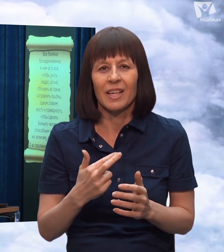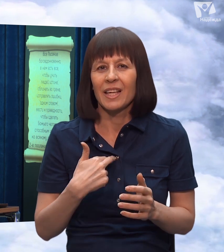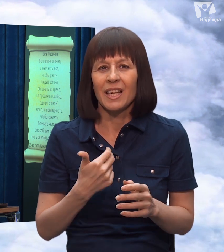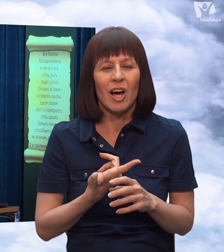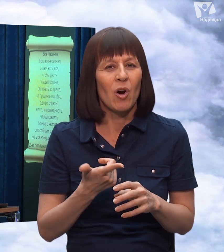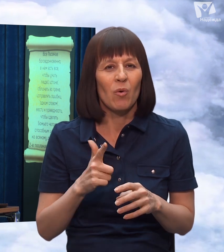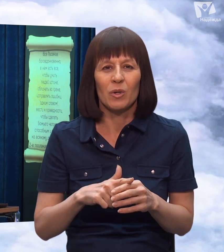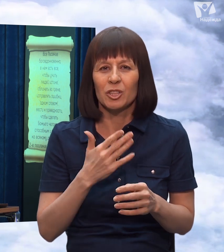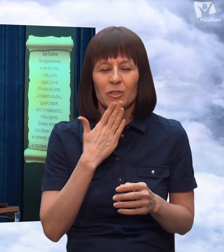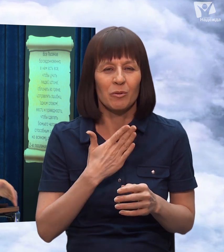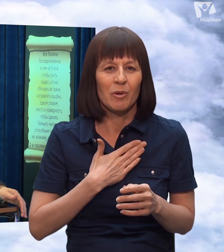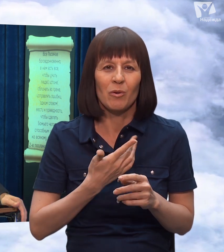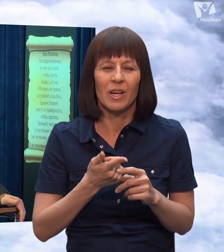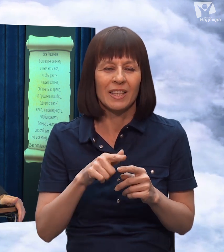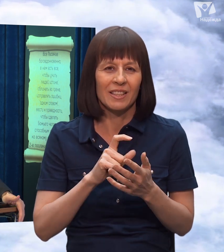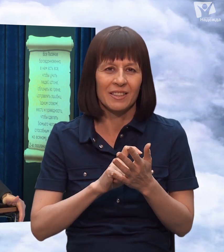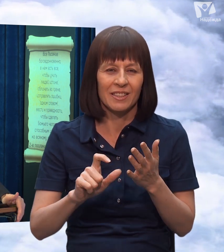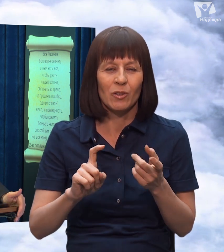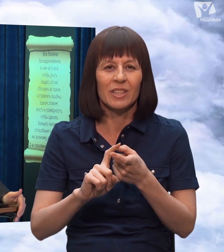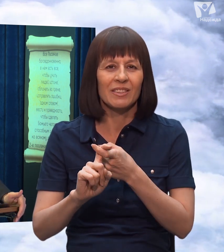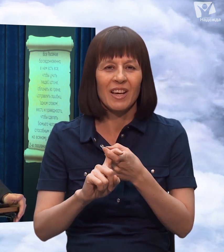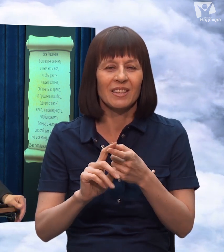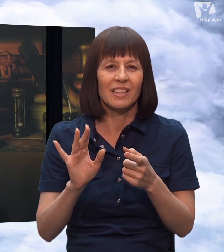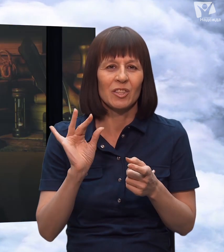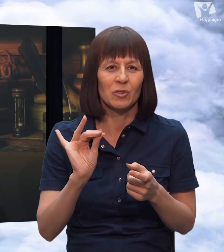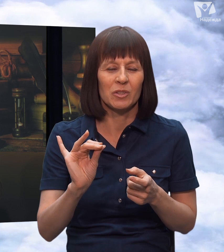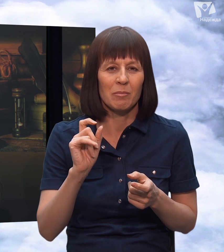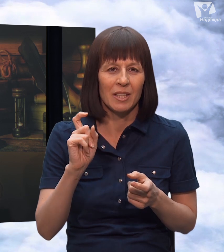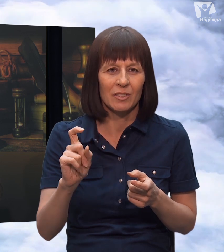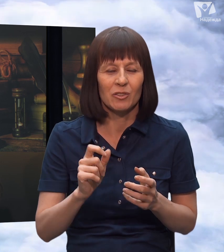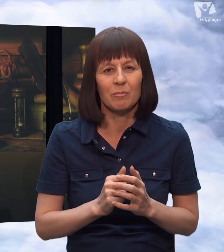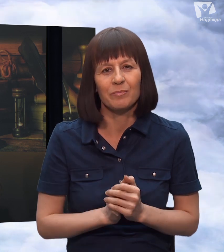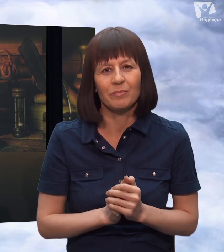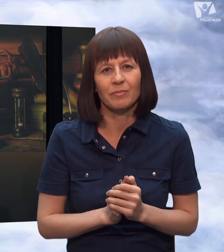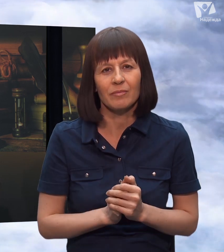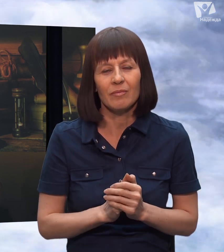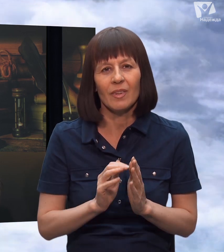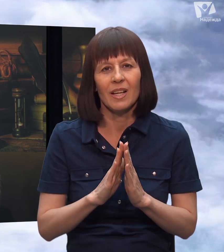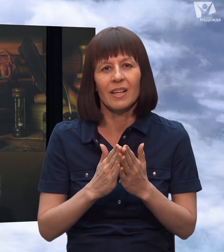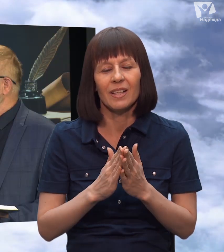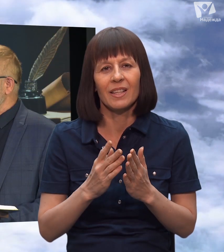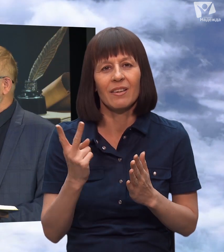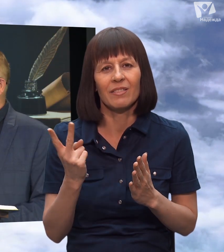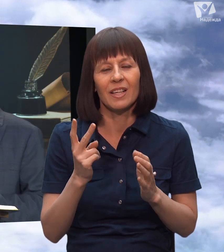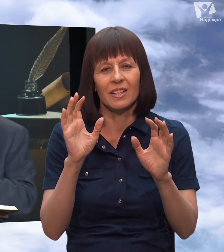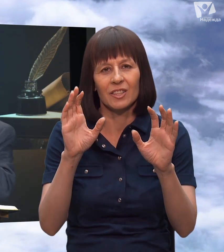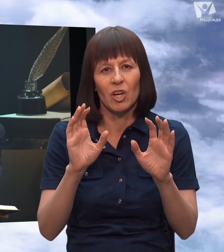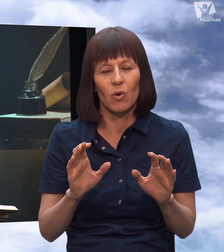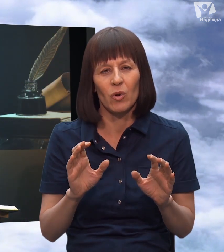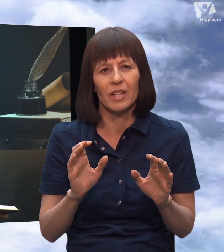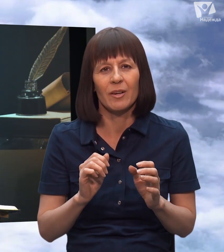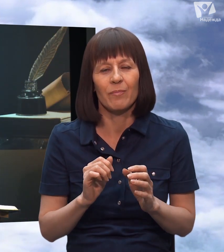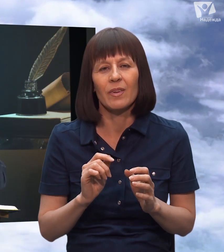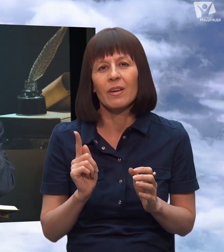я очень люблю это и это очень живо красивом или меня сегодня а мне очень законе и мы находим что